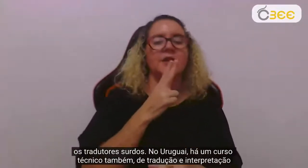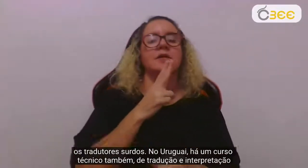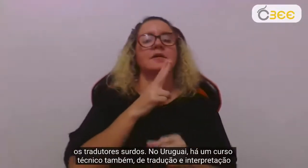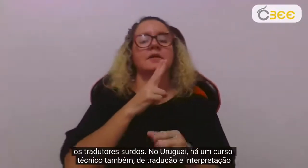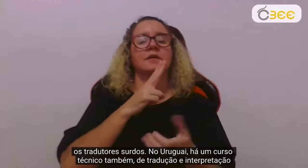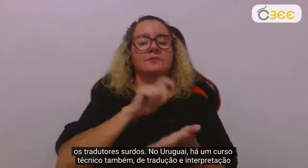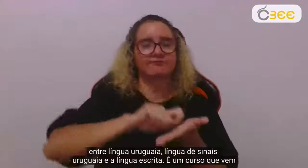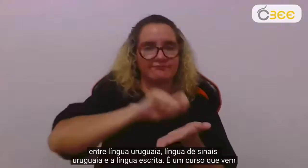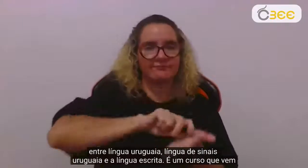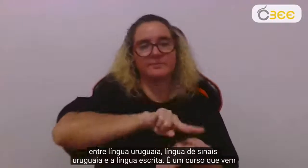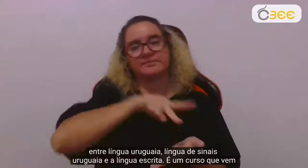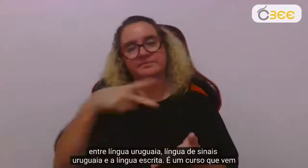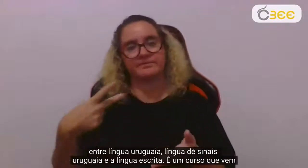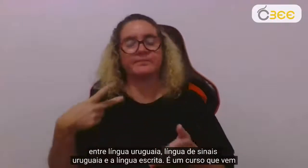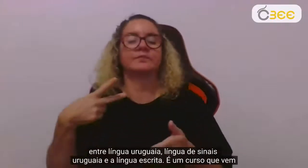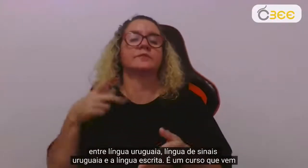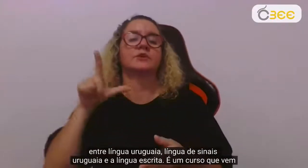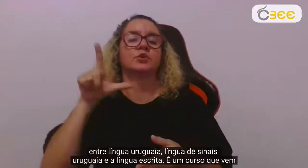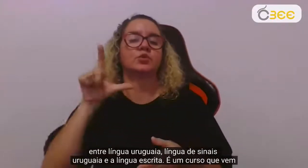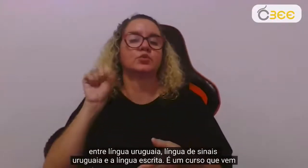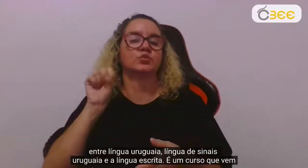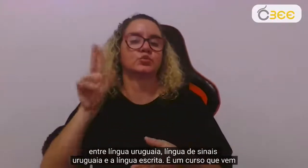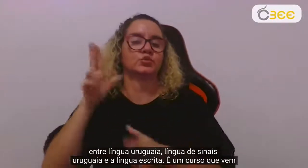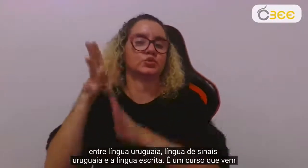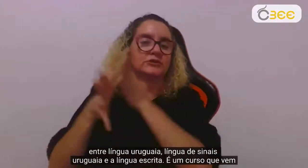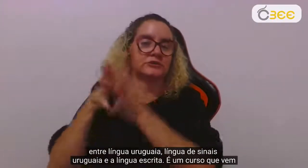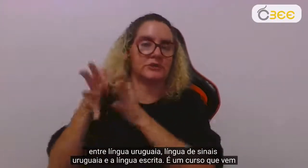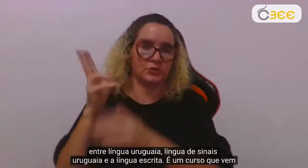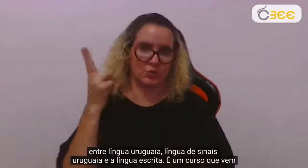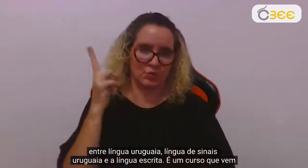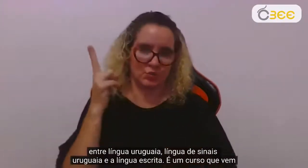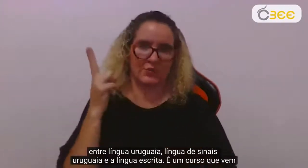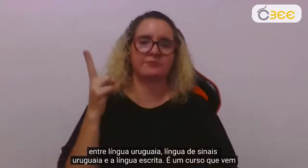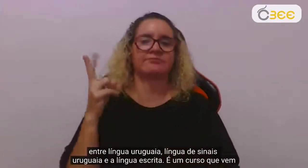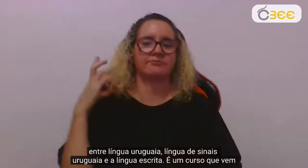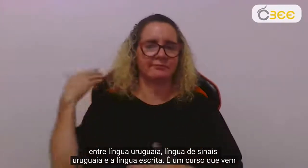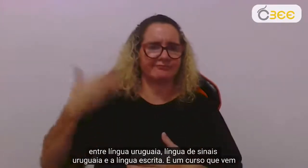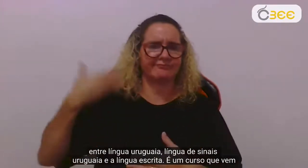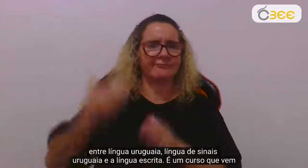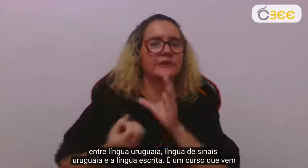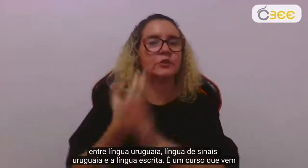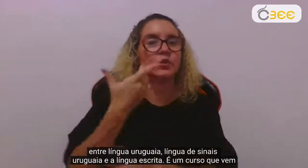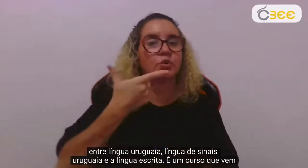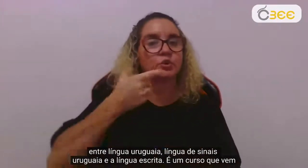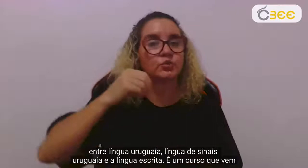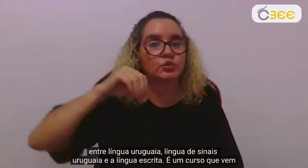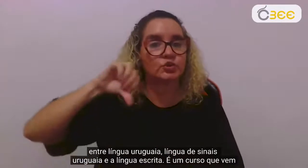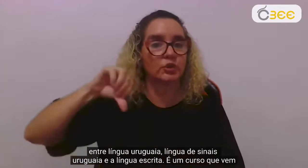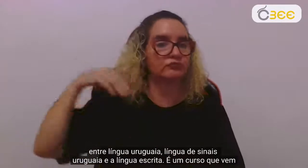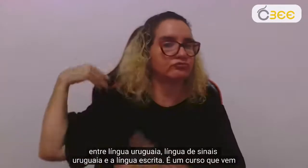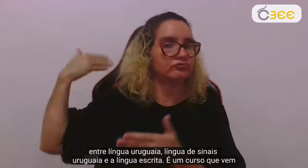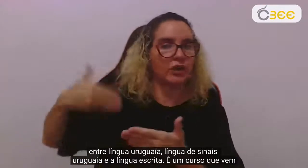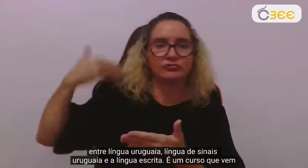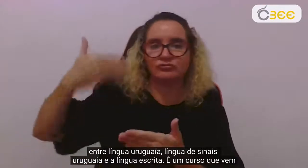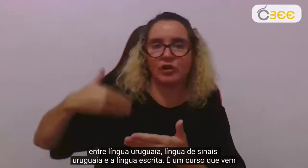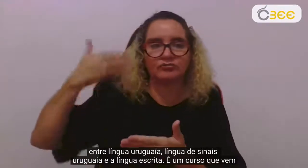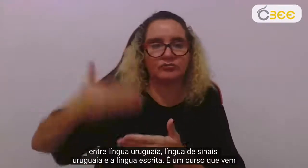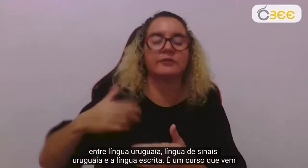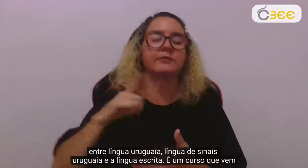de tradução e interpretação entre língua uruguaia, língua de sinais uruguaia e a